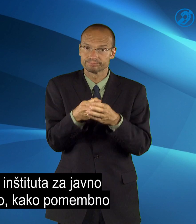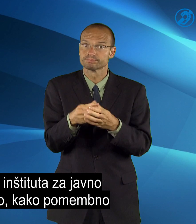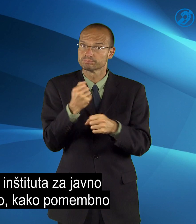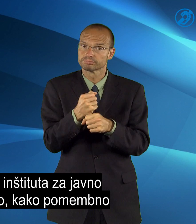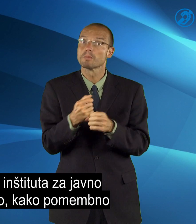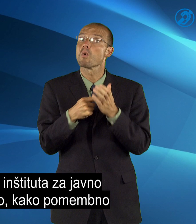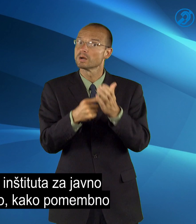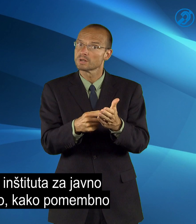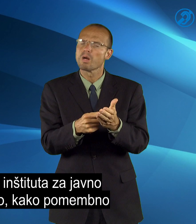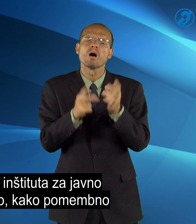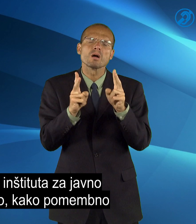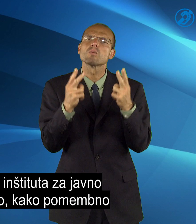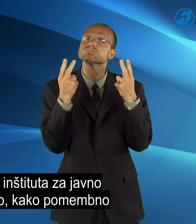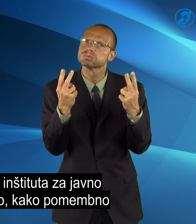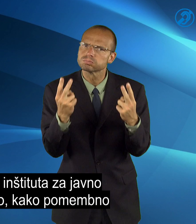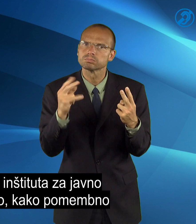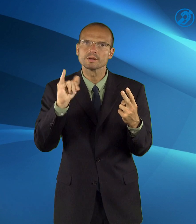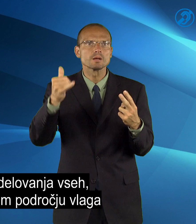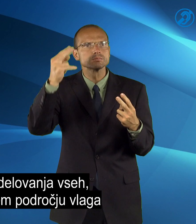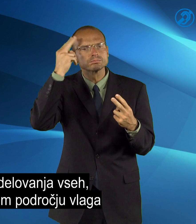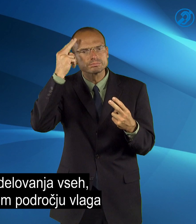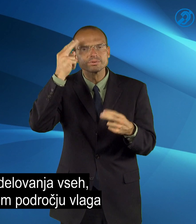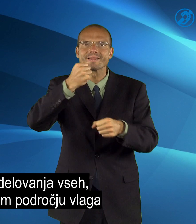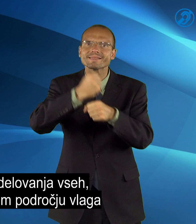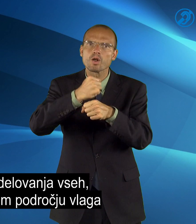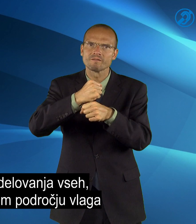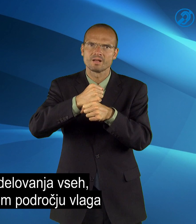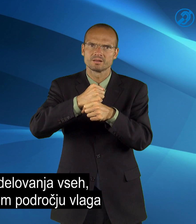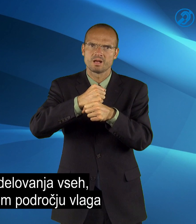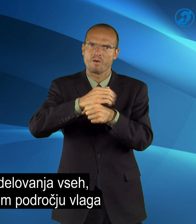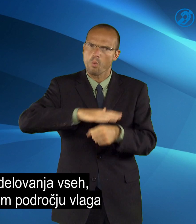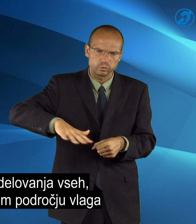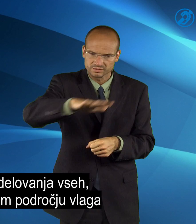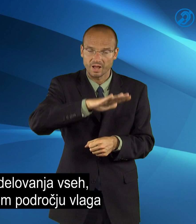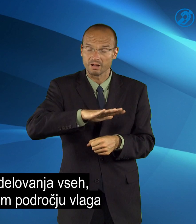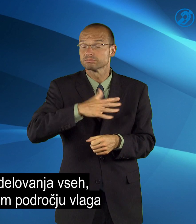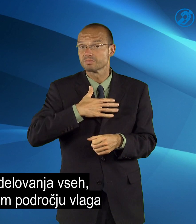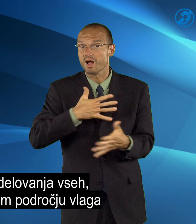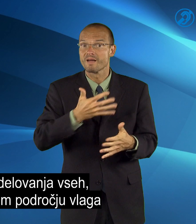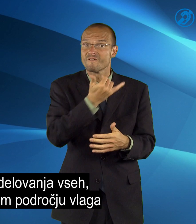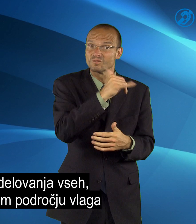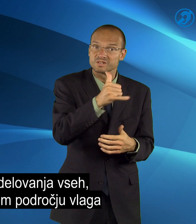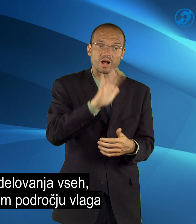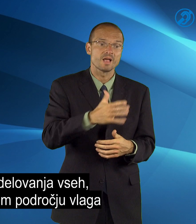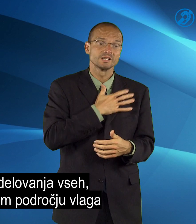pomembno je poznavanje delovanja vseh, saj vsak na svojem področju vlaga maksimalno v dobrobit oseb z izgubo